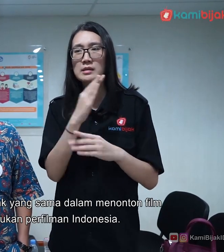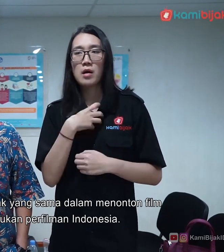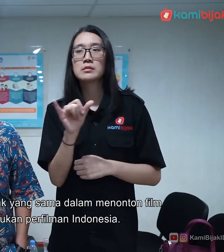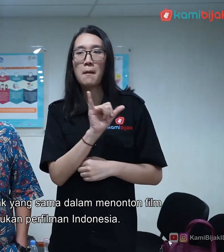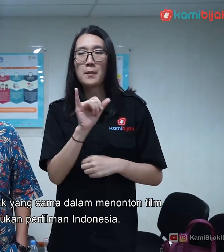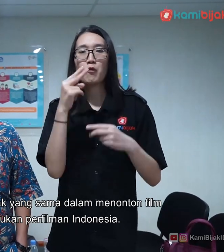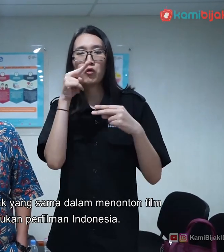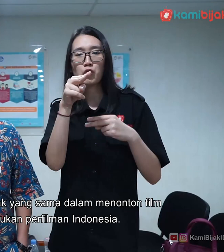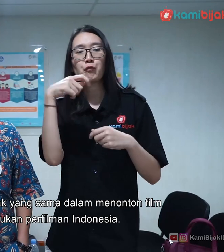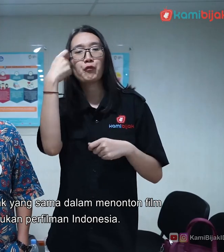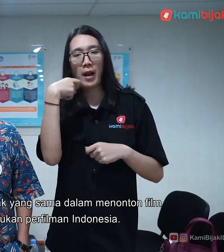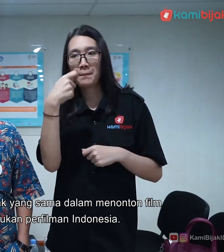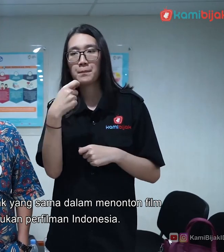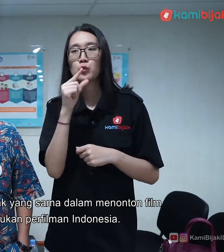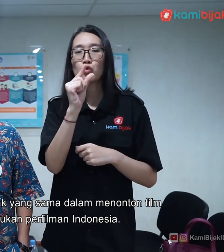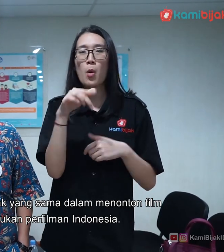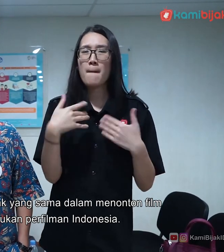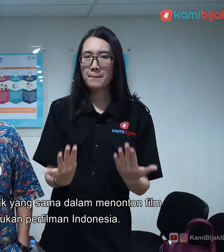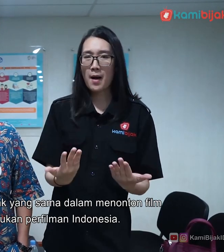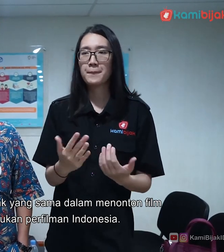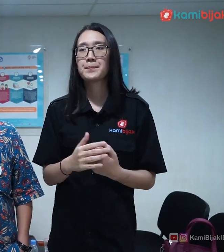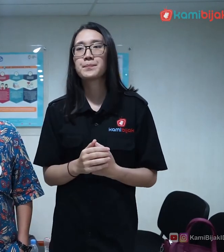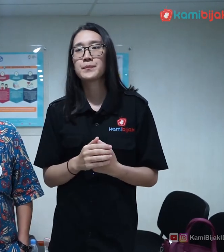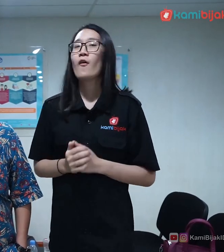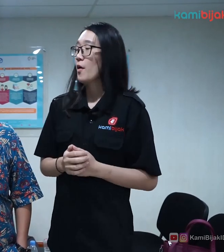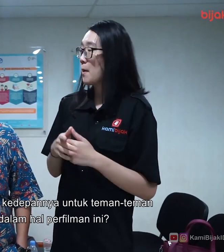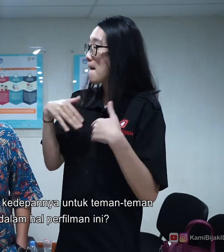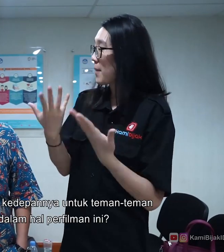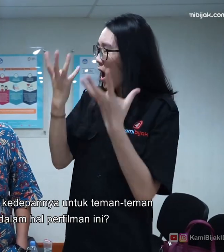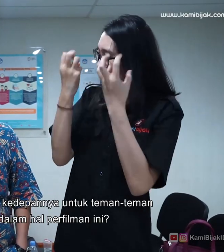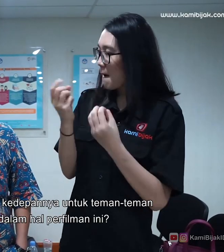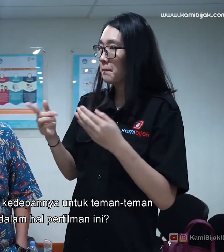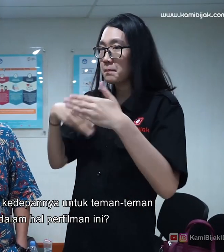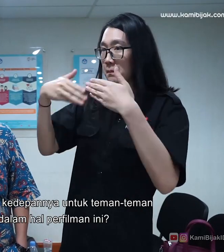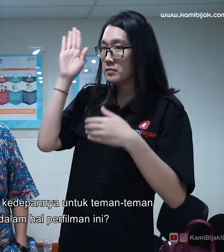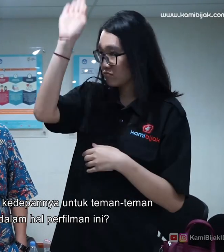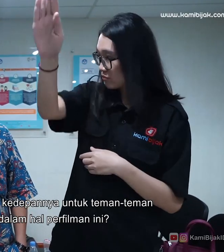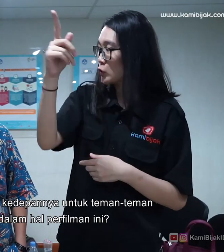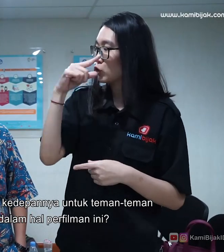film, untuk memajukan perfilman Indonesia.